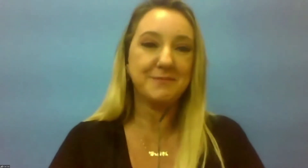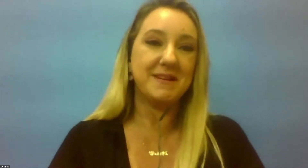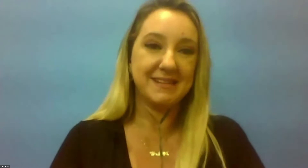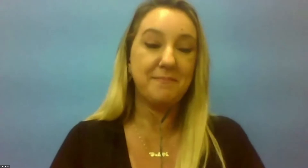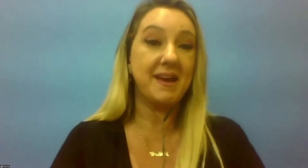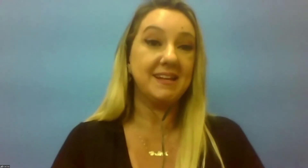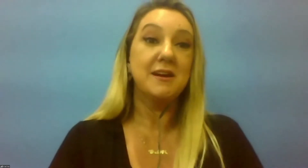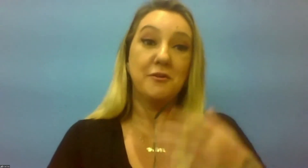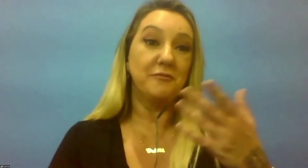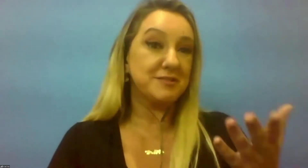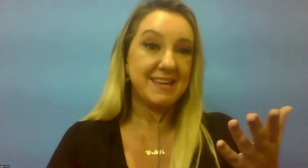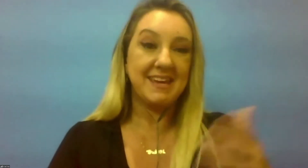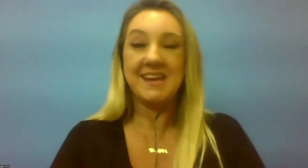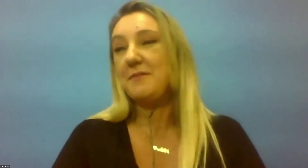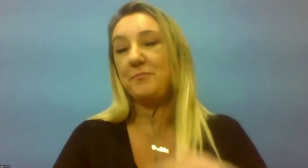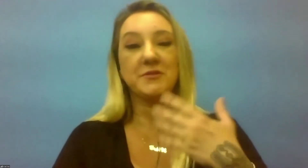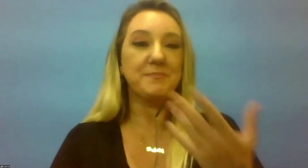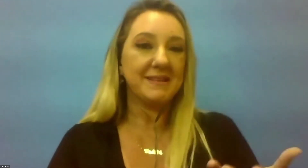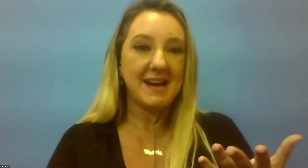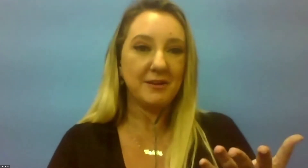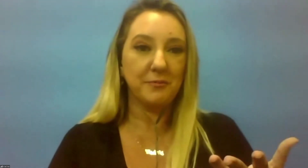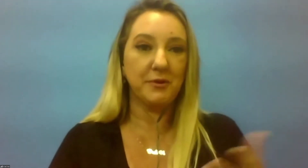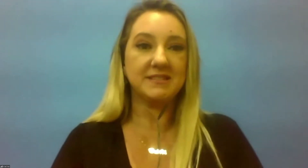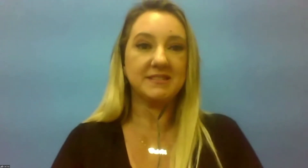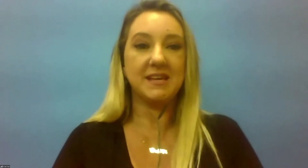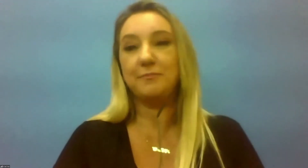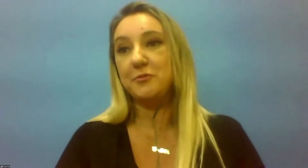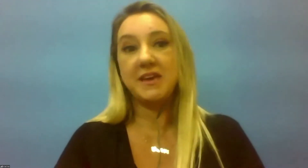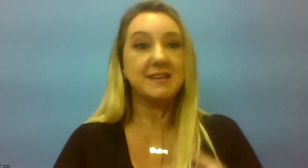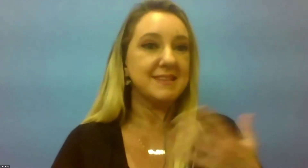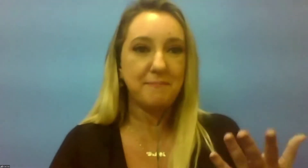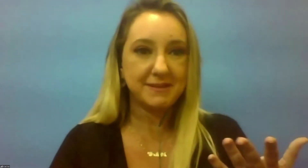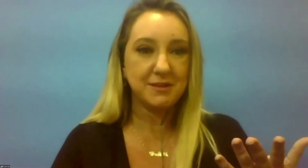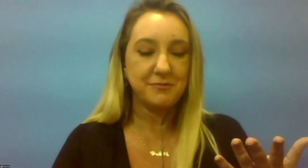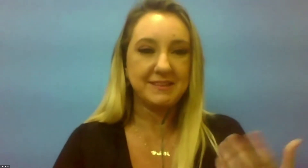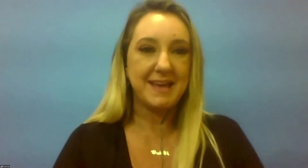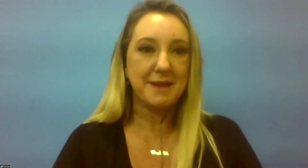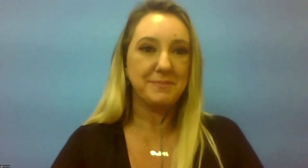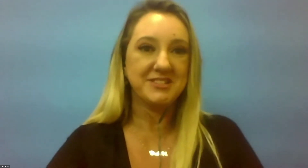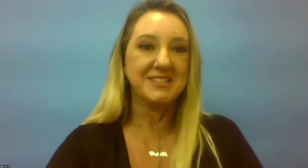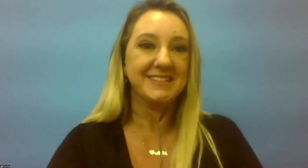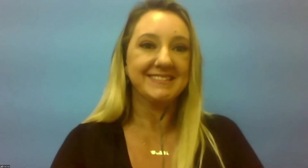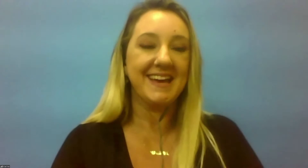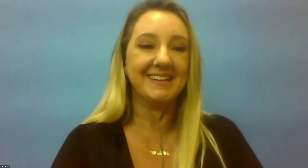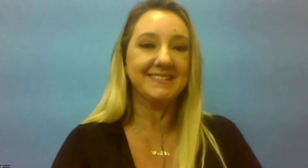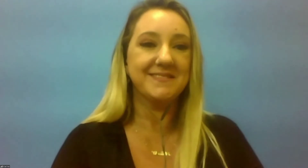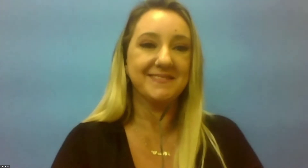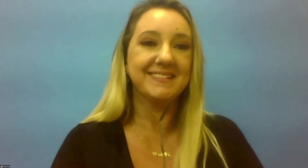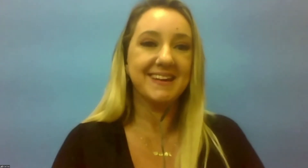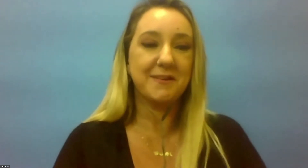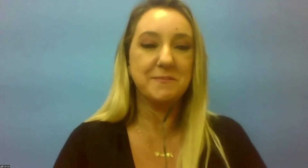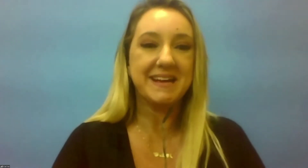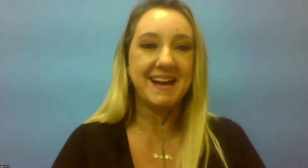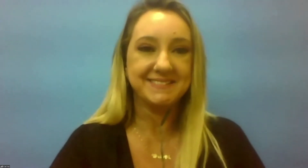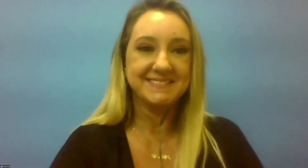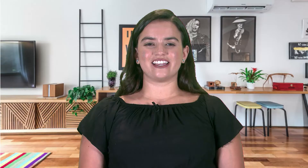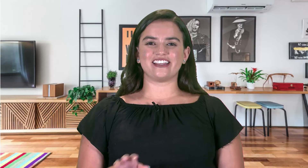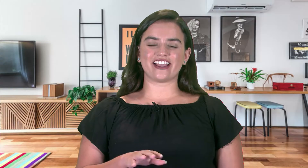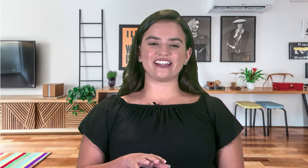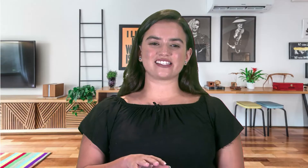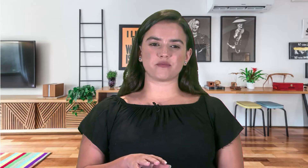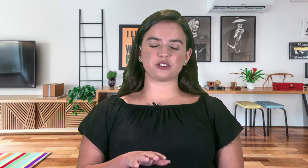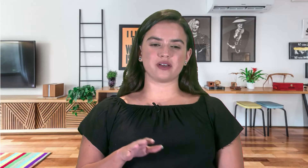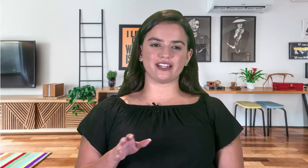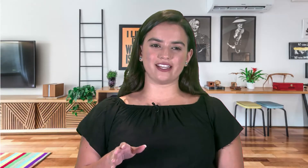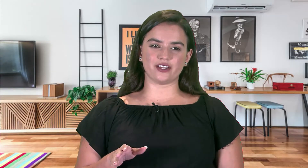sim, a gente passa na pele. Você querer ir para um espetáculo, por exemplo, e rezar para ter um intérprete, né? Então, é complicado.